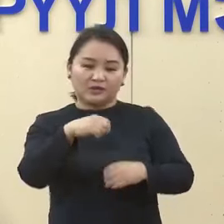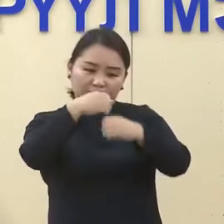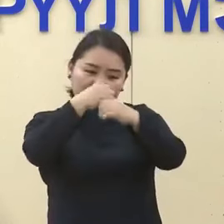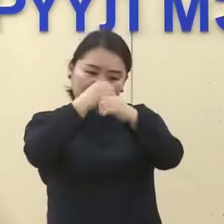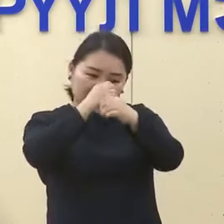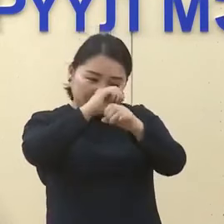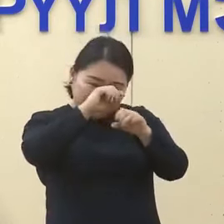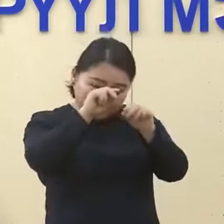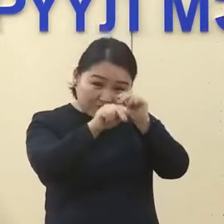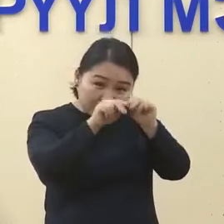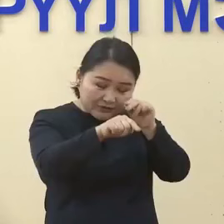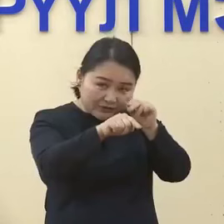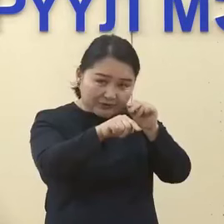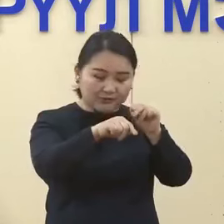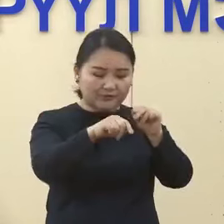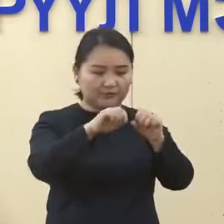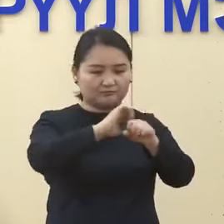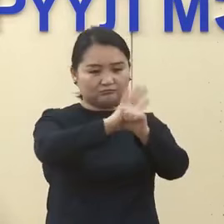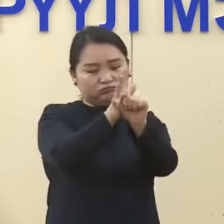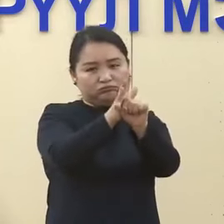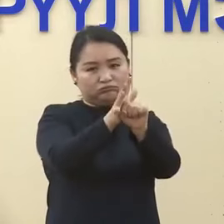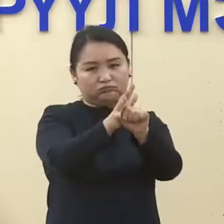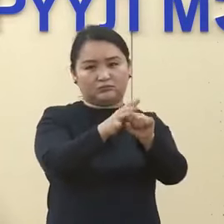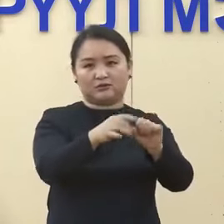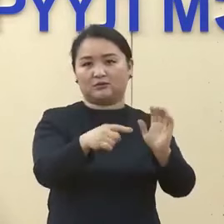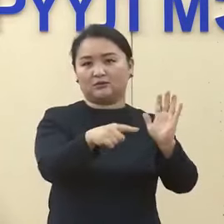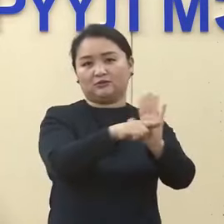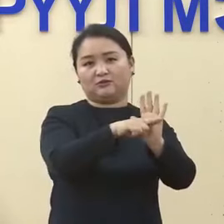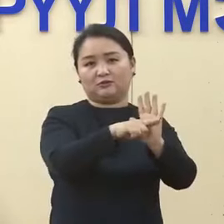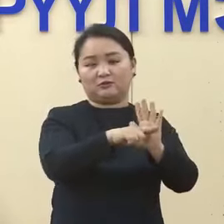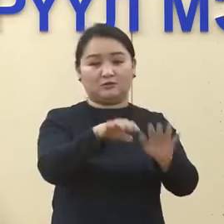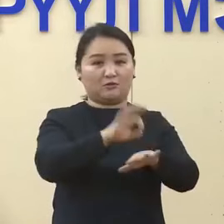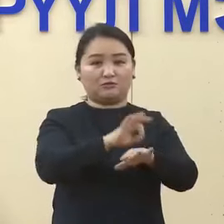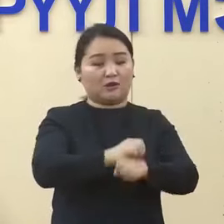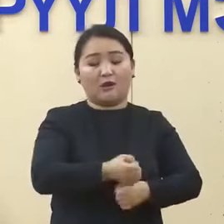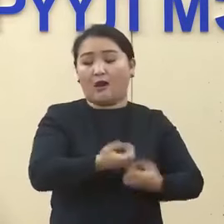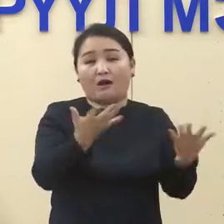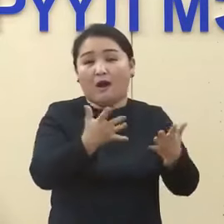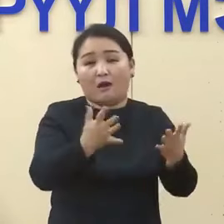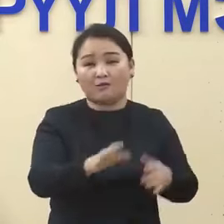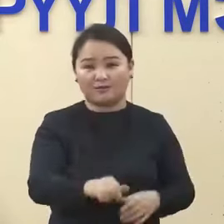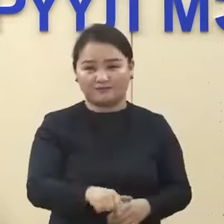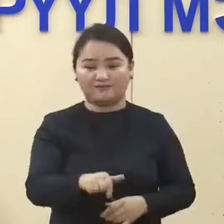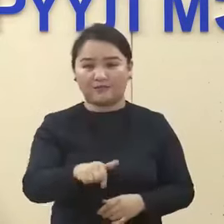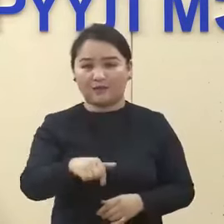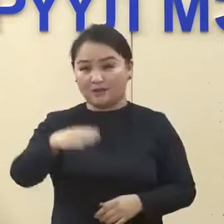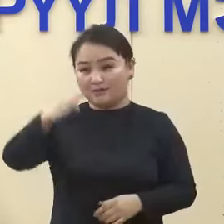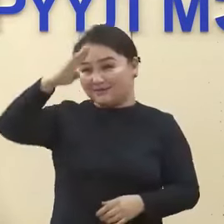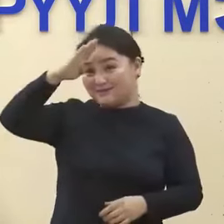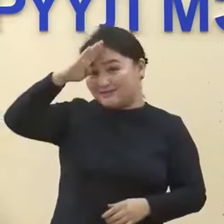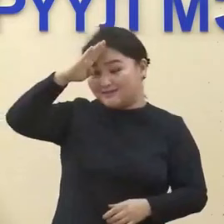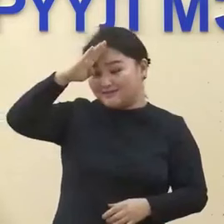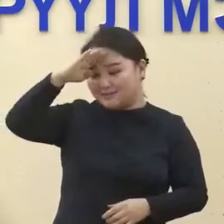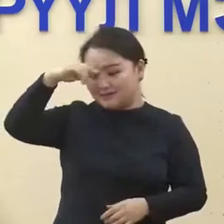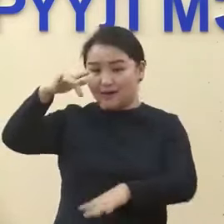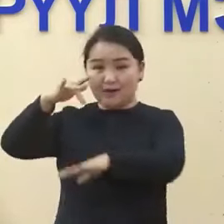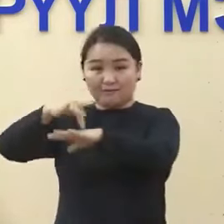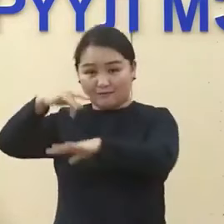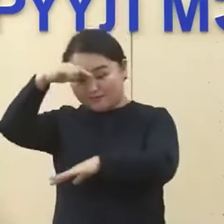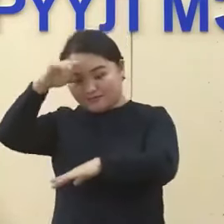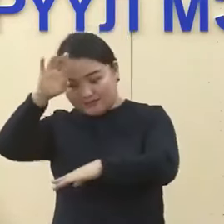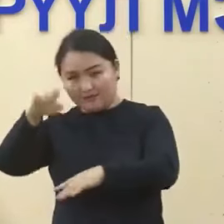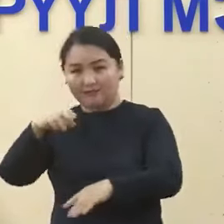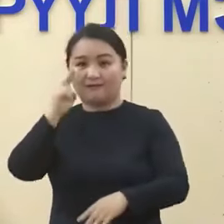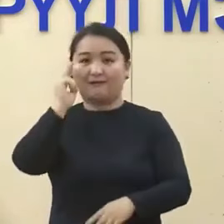шинжилгээнд коронавирус илрээгүй. Энэ сайн мэдээ. За, цэргийн төв эмнэлэгт тусгаарлагдсан Катар улсаас ирсэн